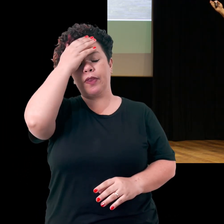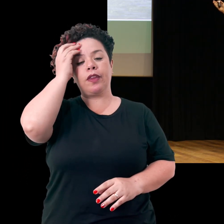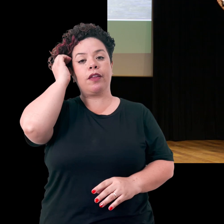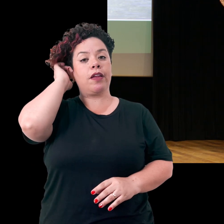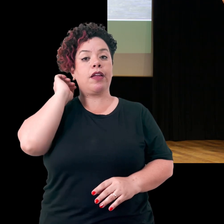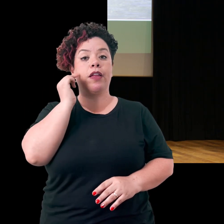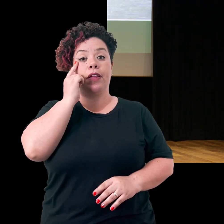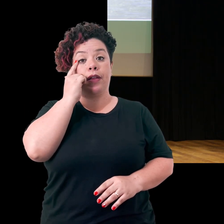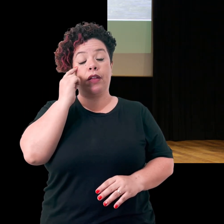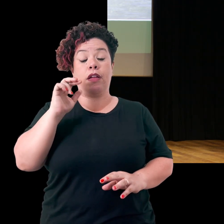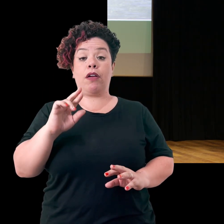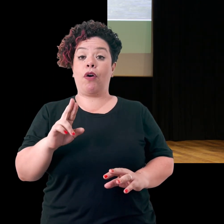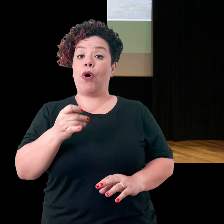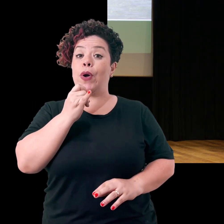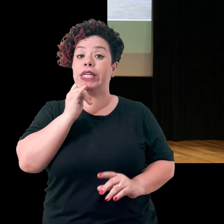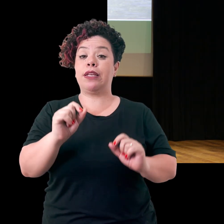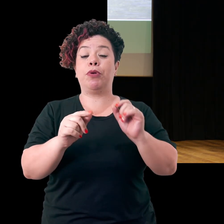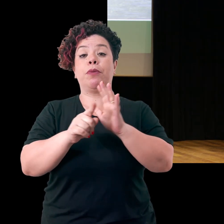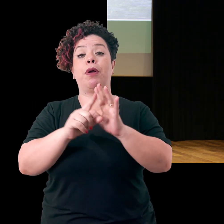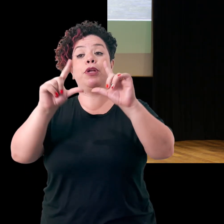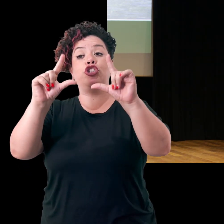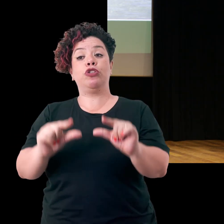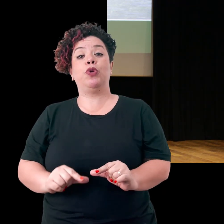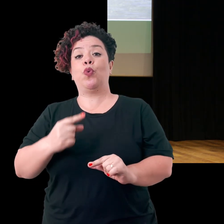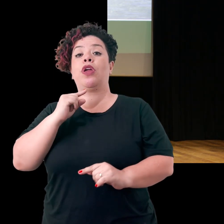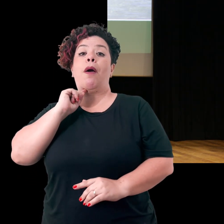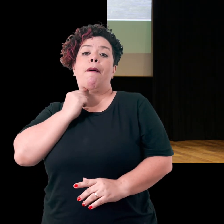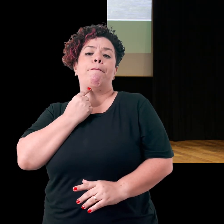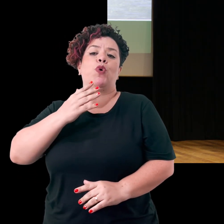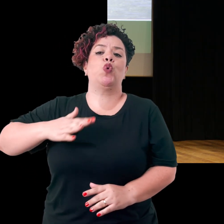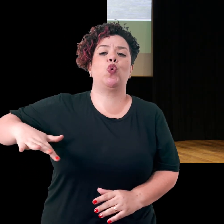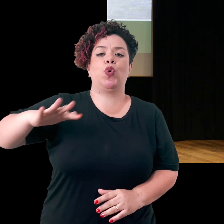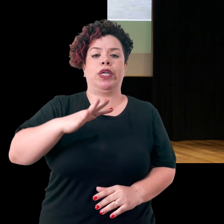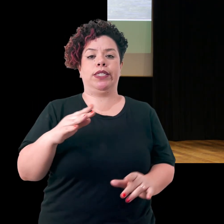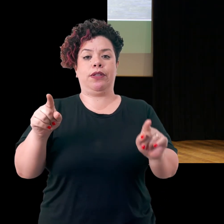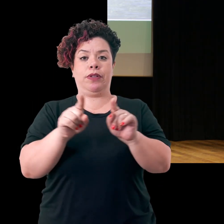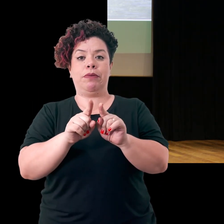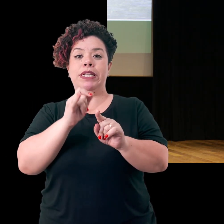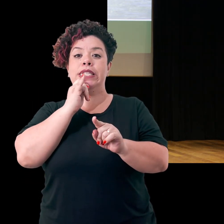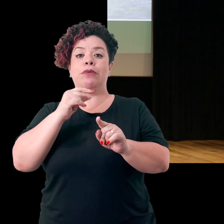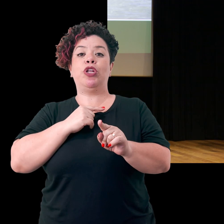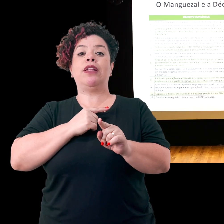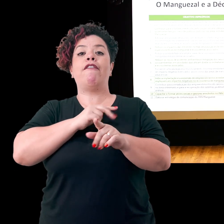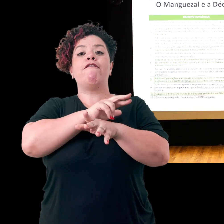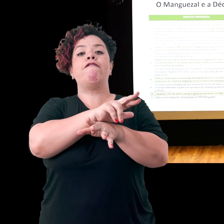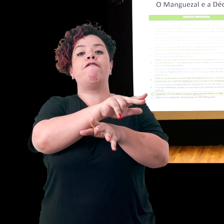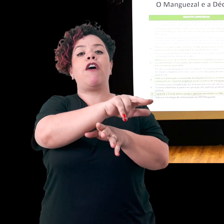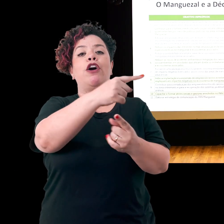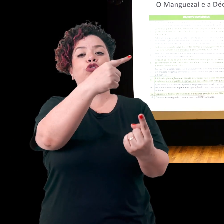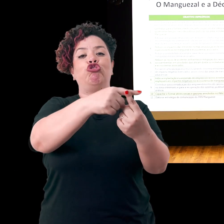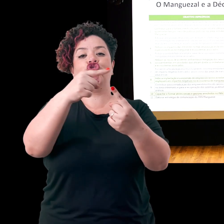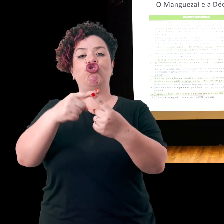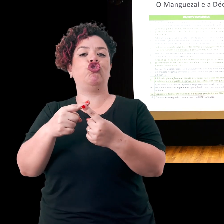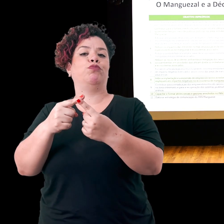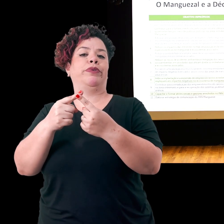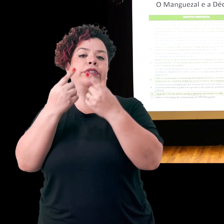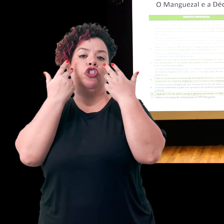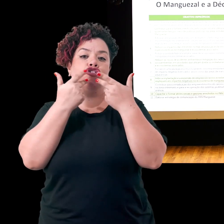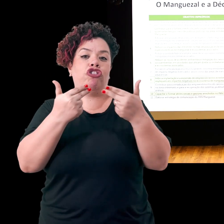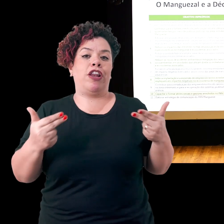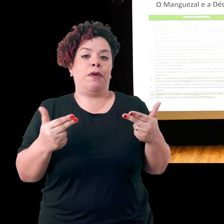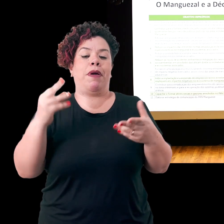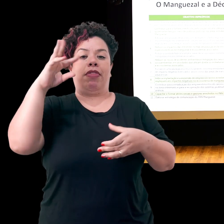reduzir o impacto de diferentes formas de poluição 4 e da introdução de espécies exóticas no manguezal. E você tem aí,